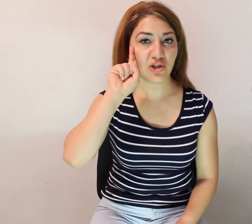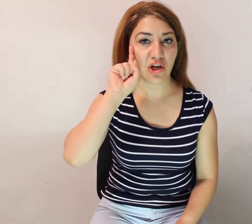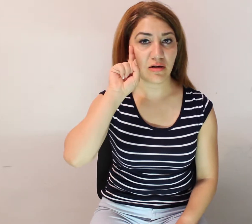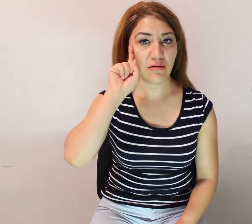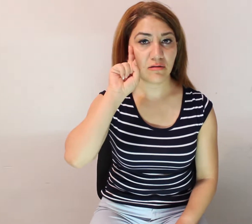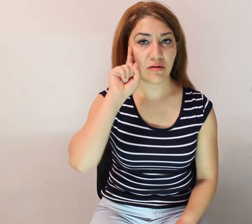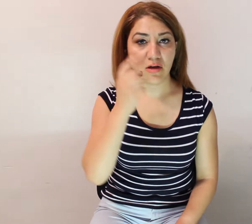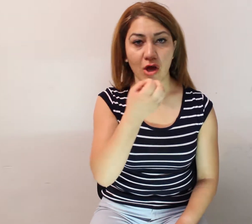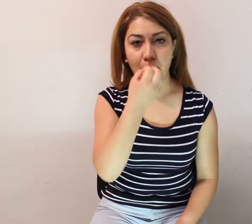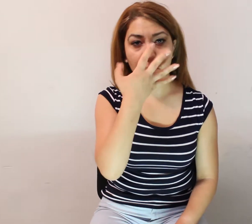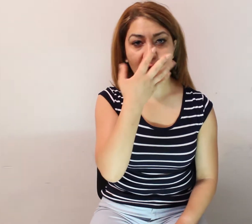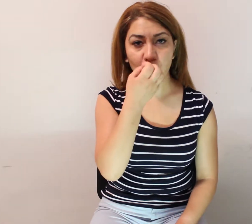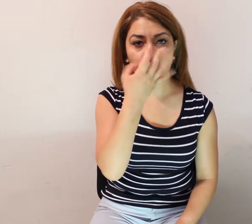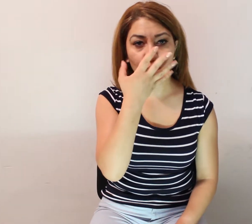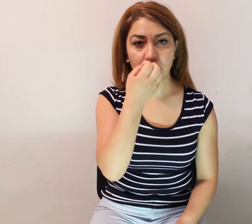Ադրբեջան, Բաքու,